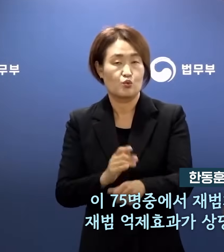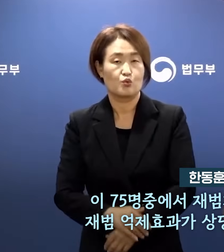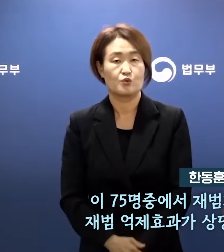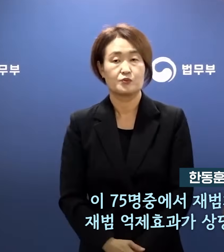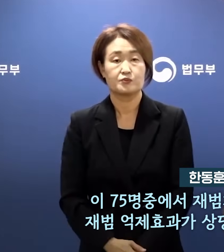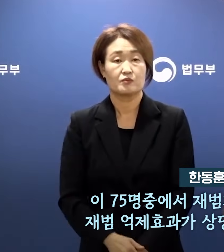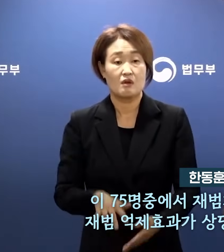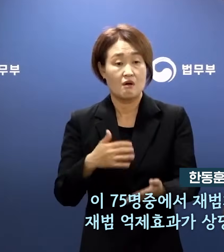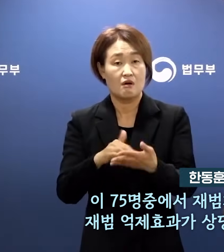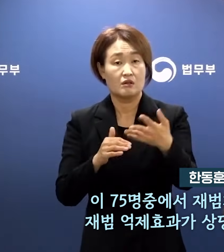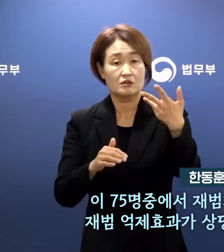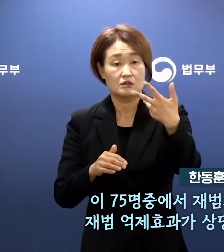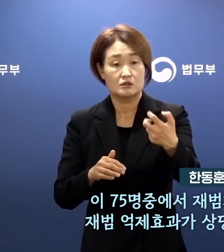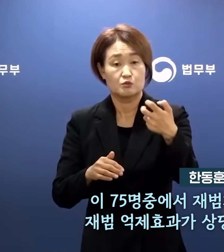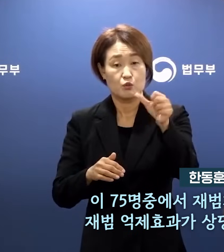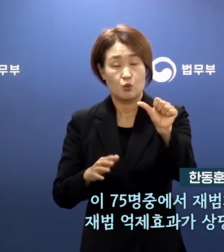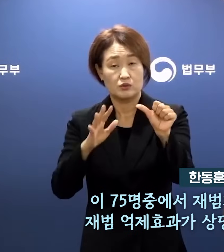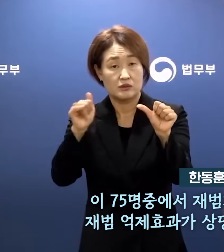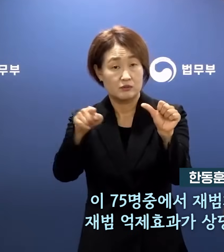이 75명 중에서